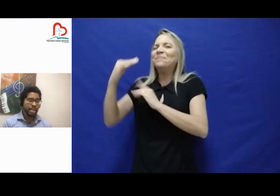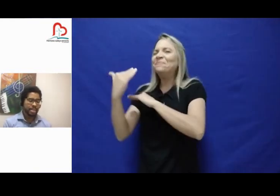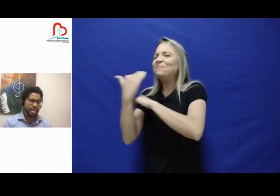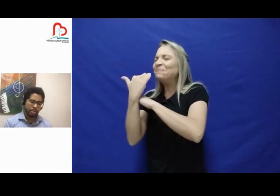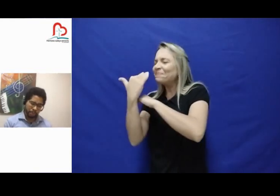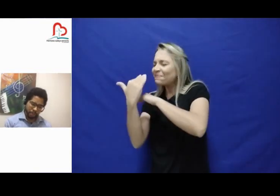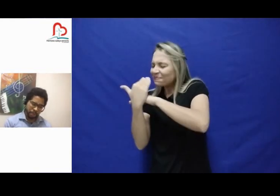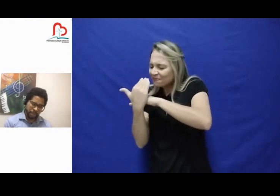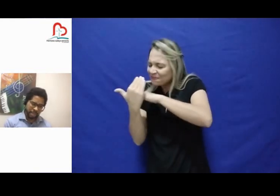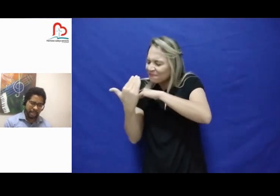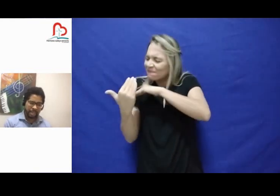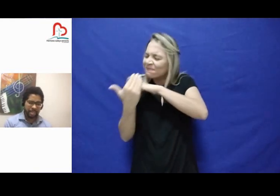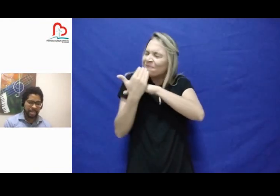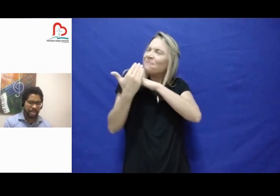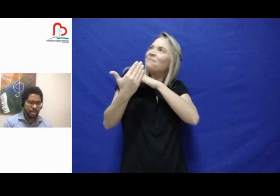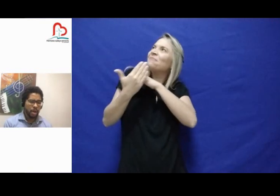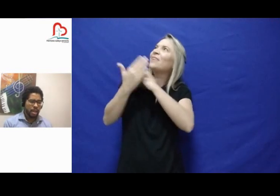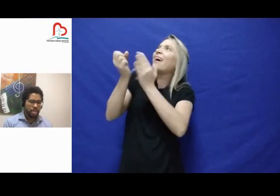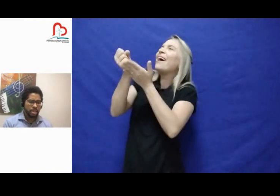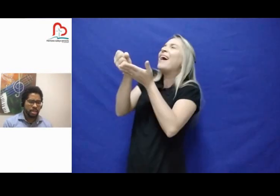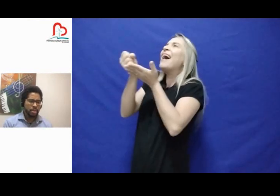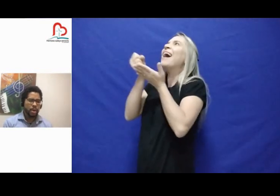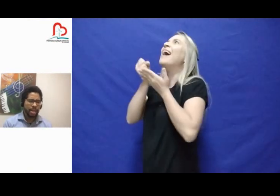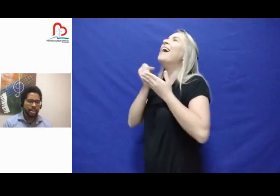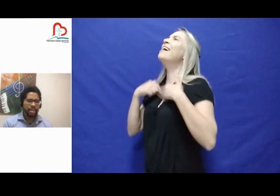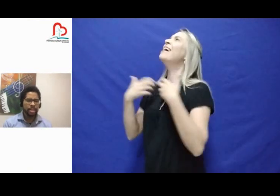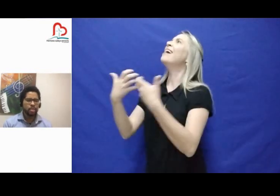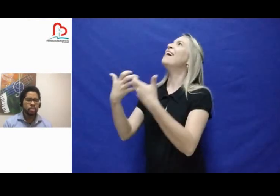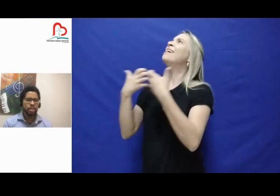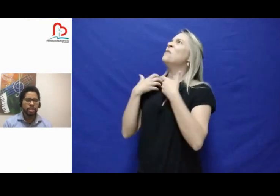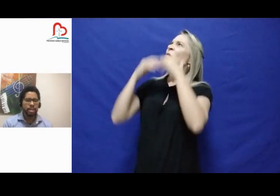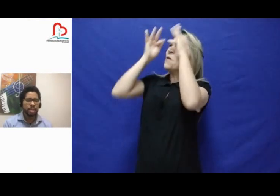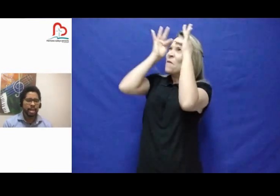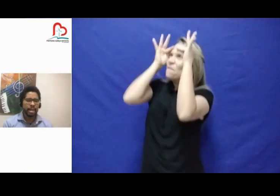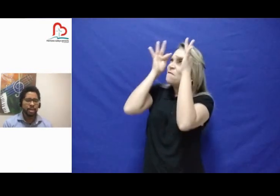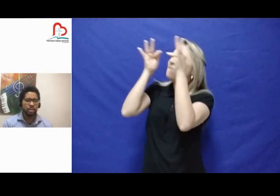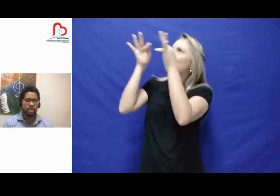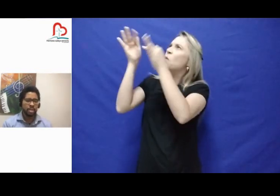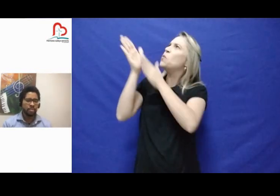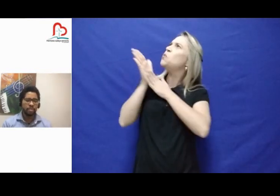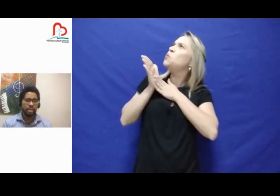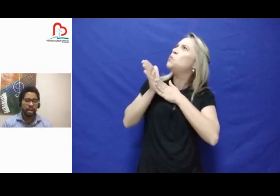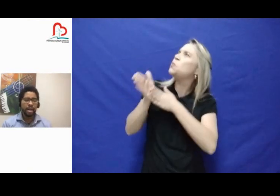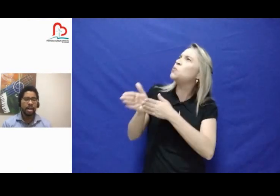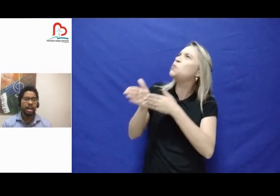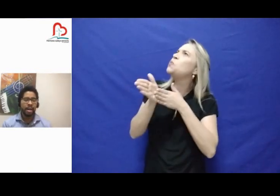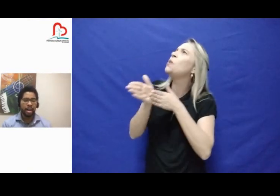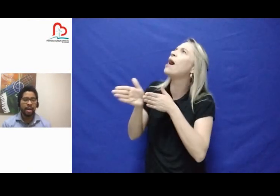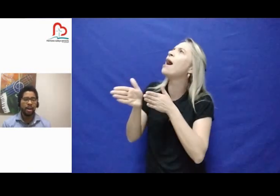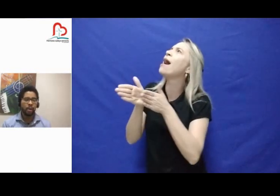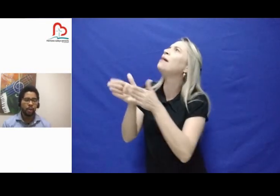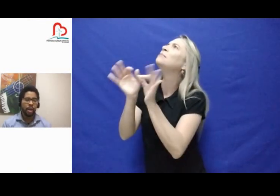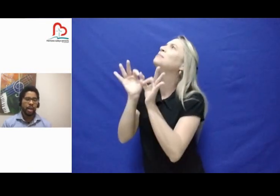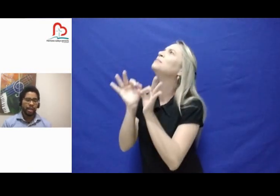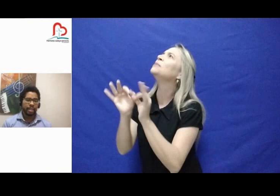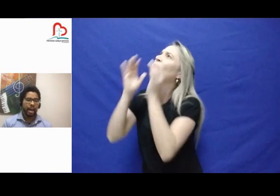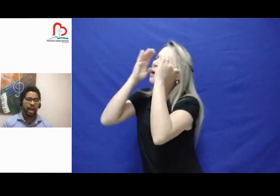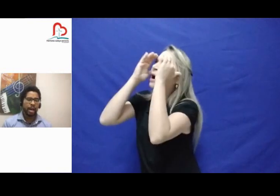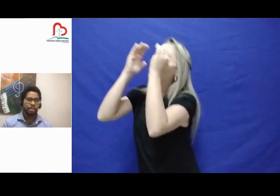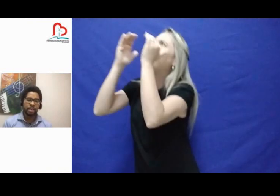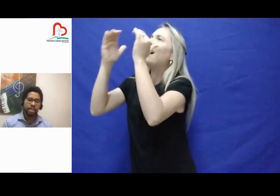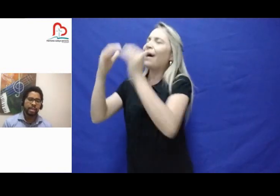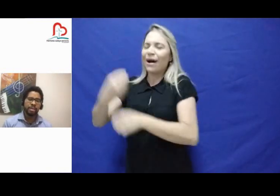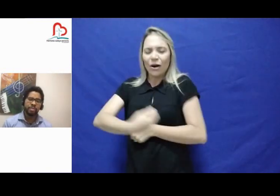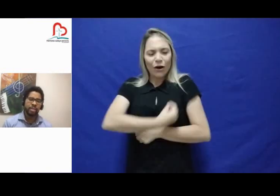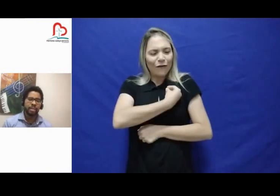então nessa proteção, sigo a Cristo e quero ser fiel.